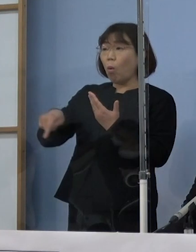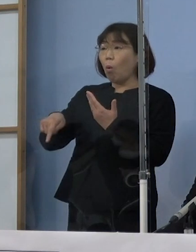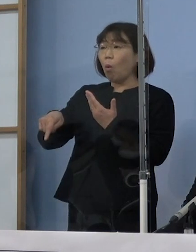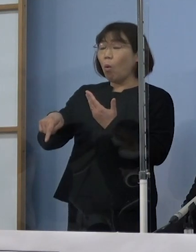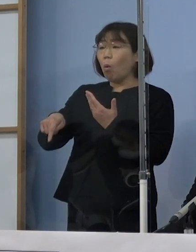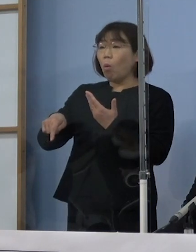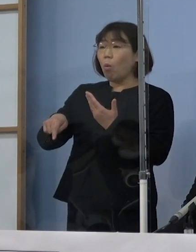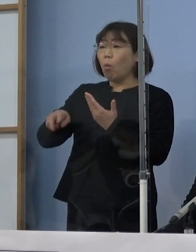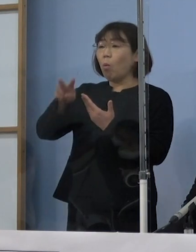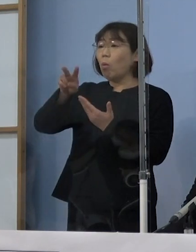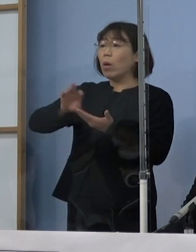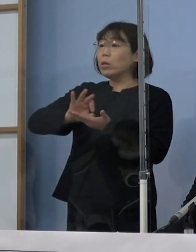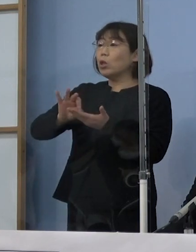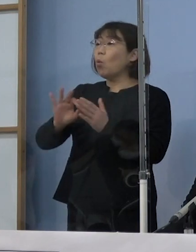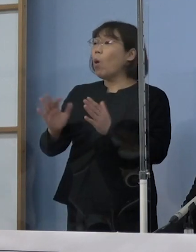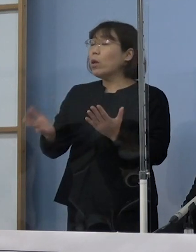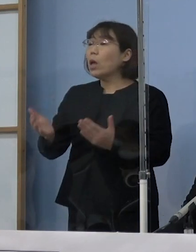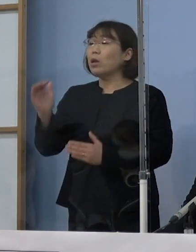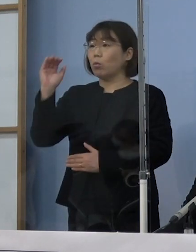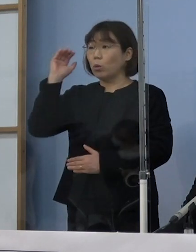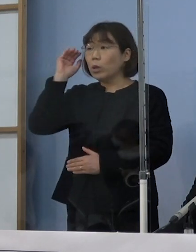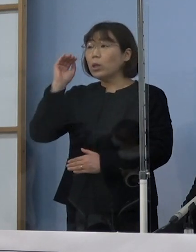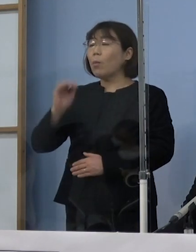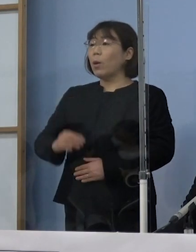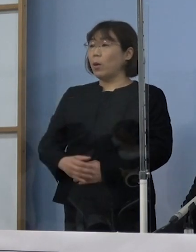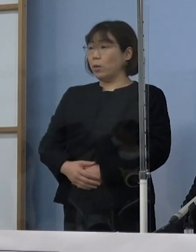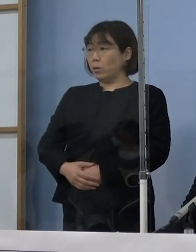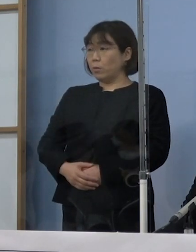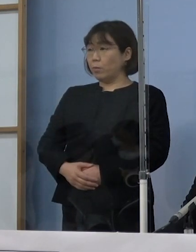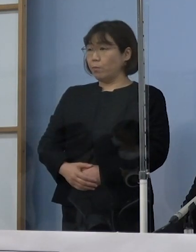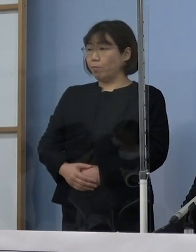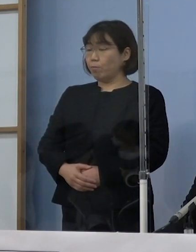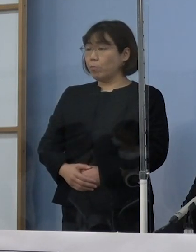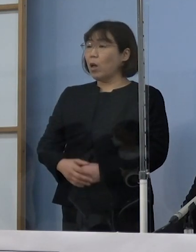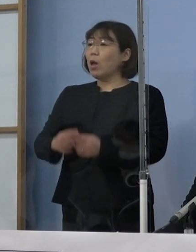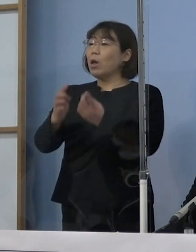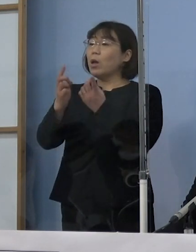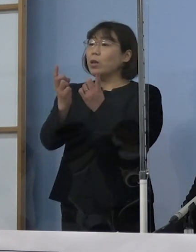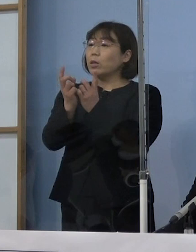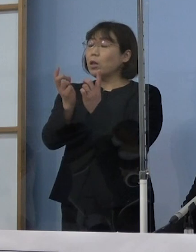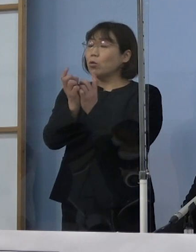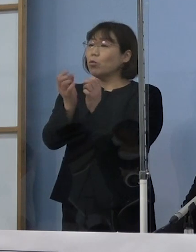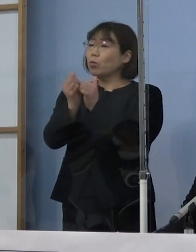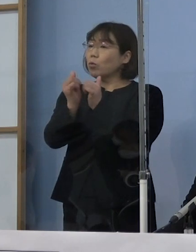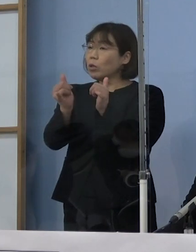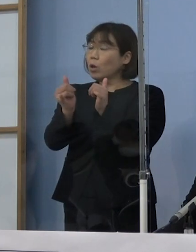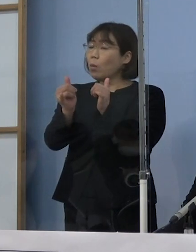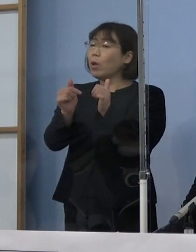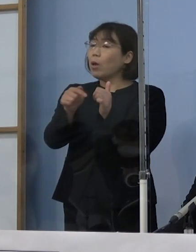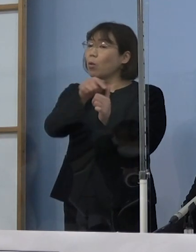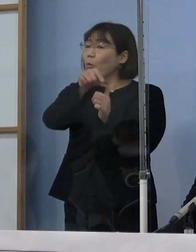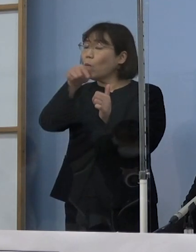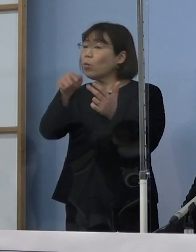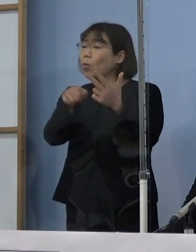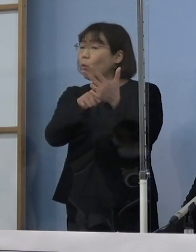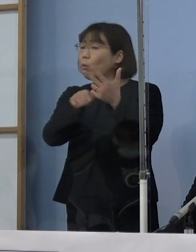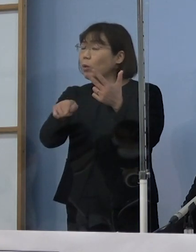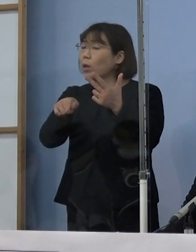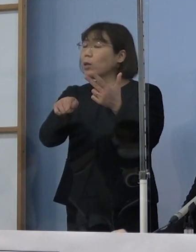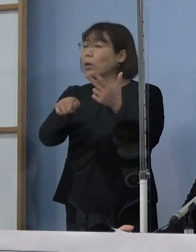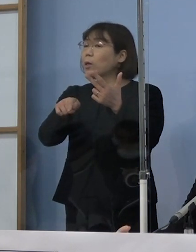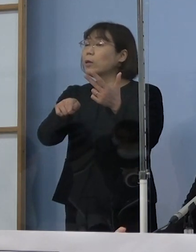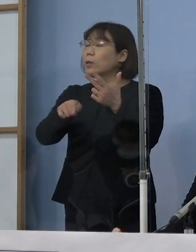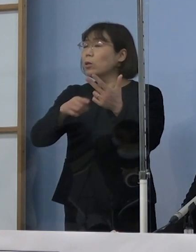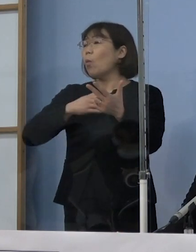用はされてなかったというふうに伺っておりまして、接触した人はこれらで全て特定されているという状況です